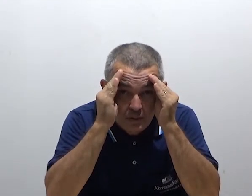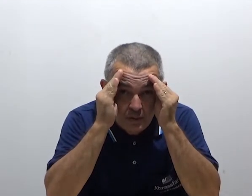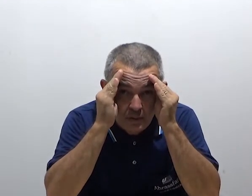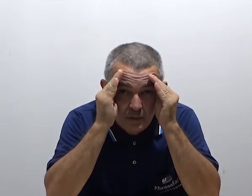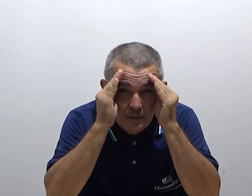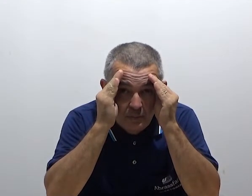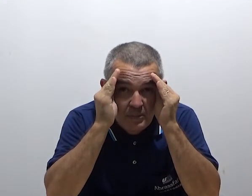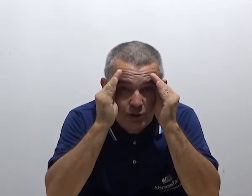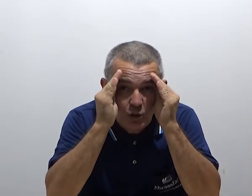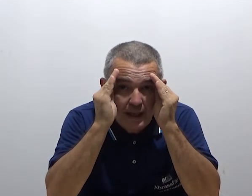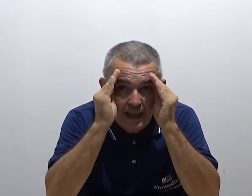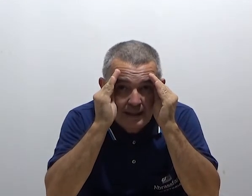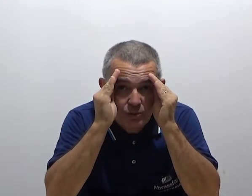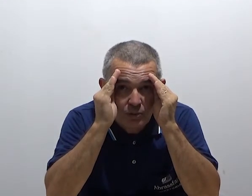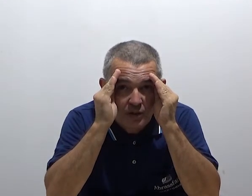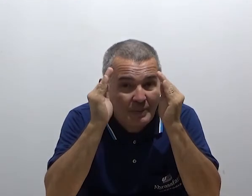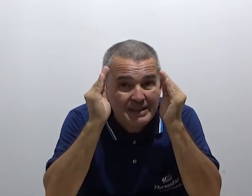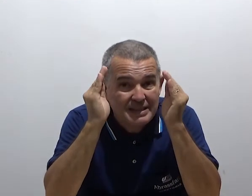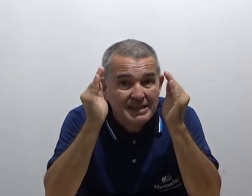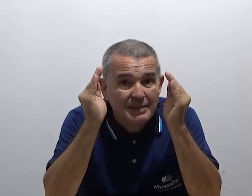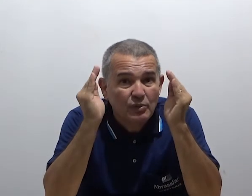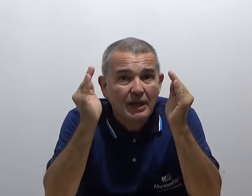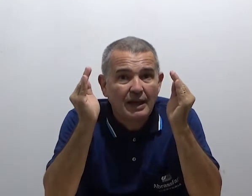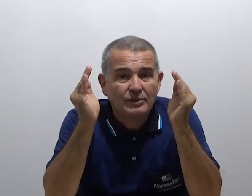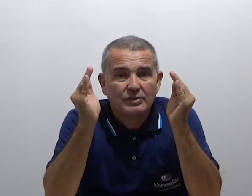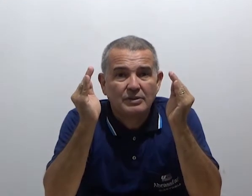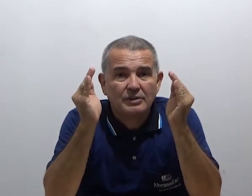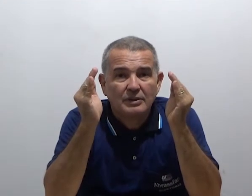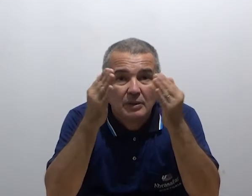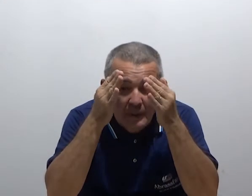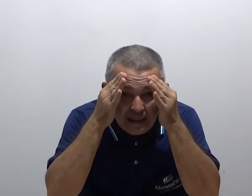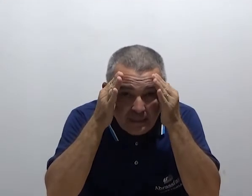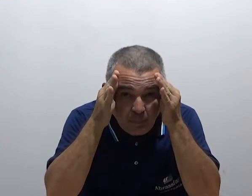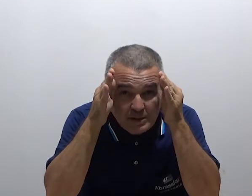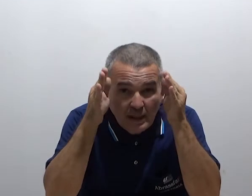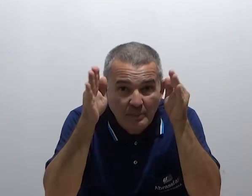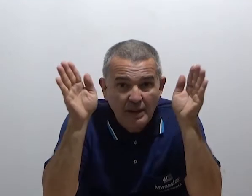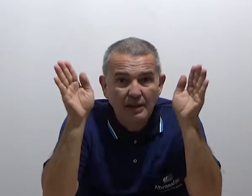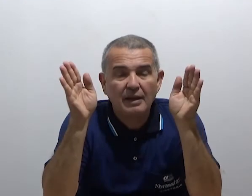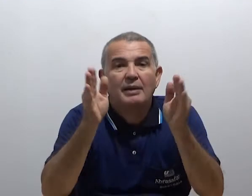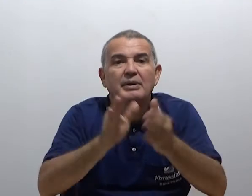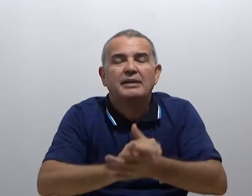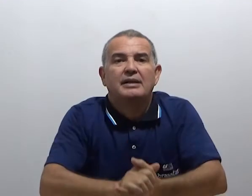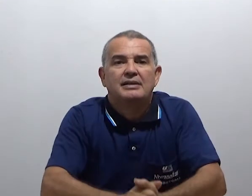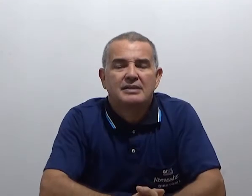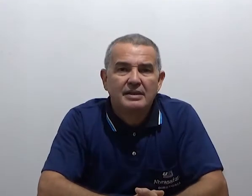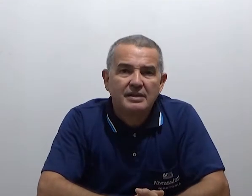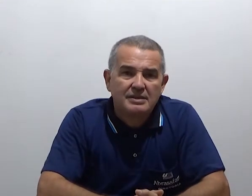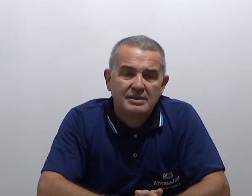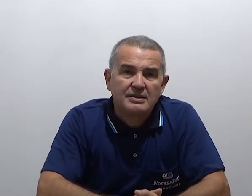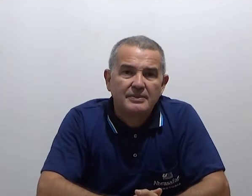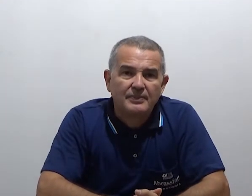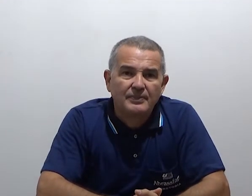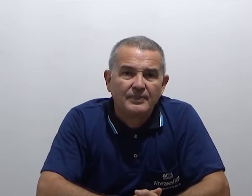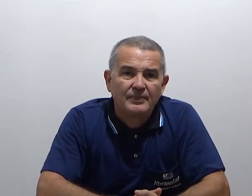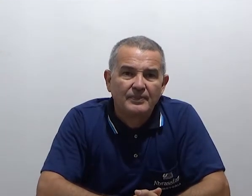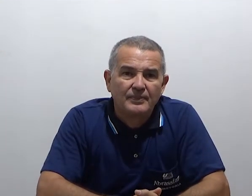ensino bitolado que precisa ser mudado para que possa abrir a mente dessas